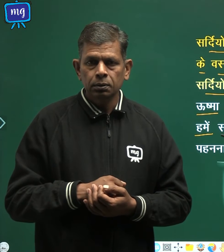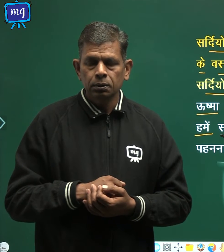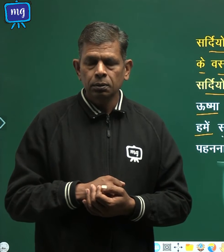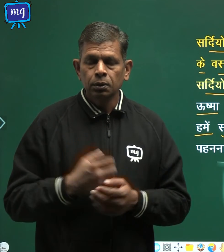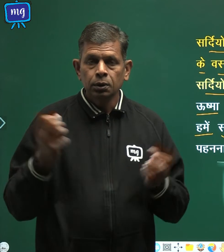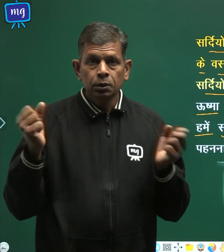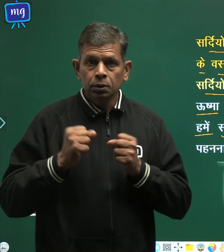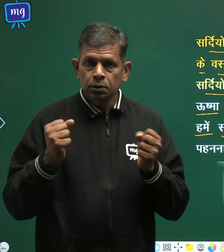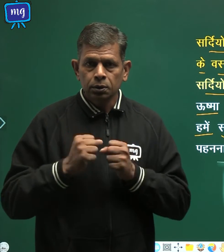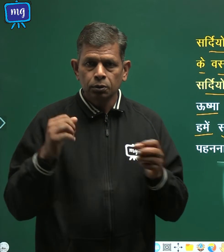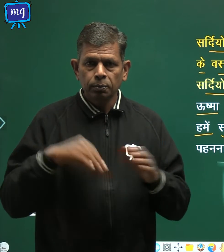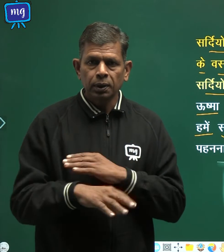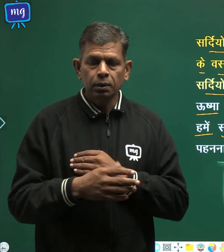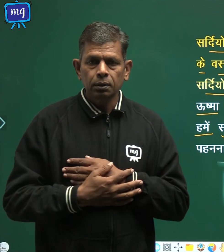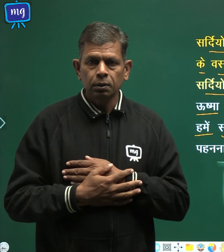सर्दियों में